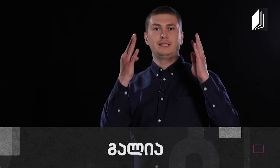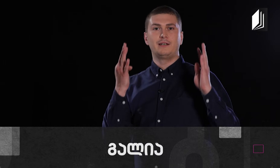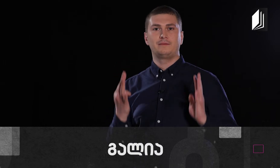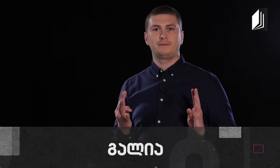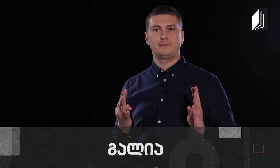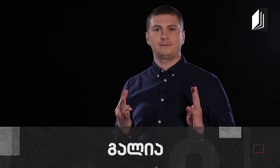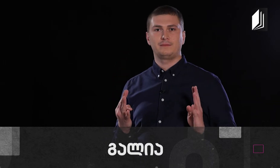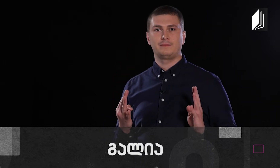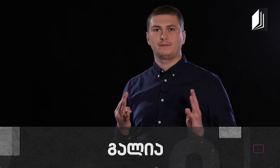კალია.